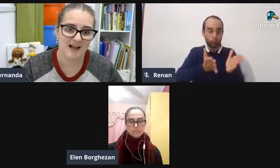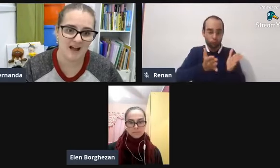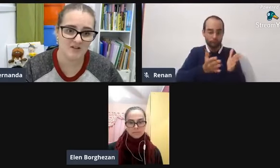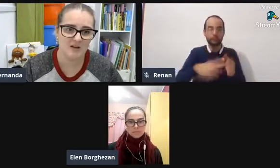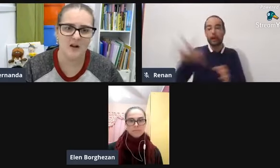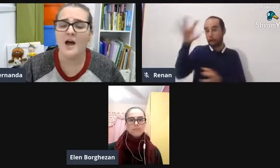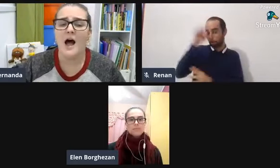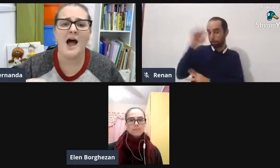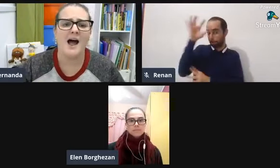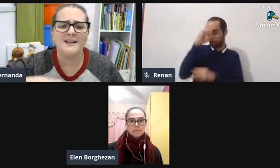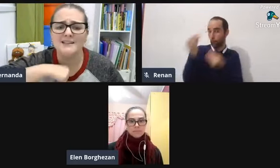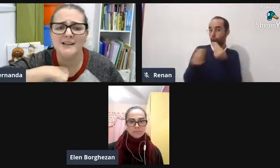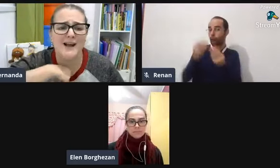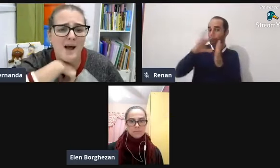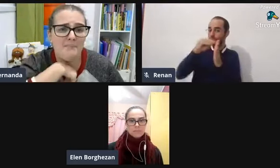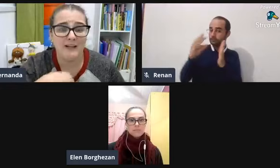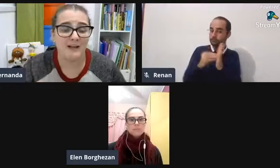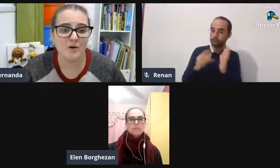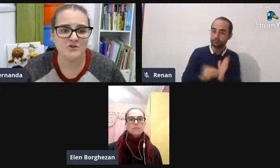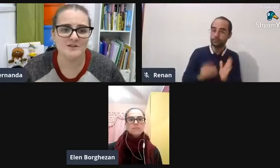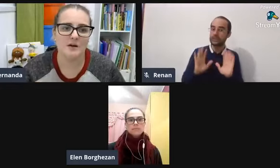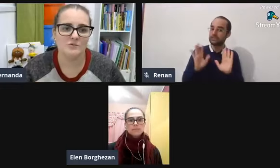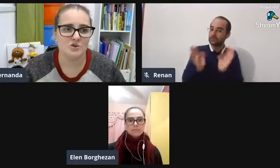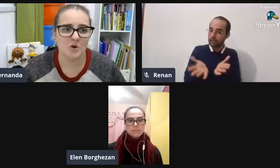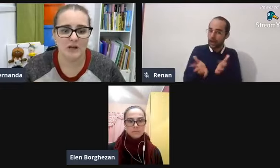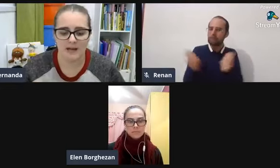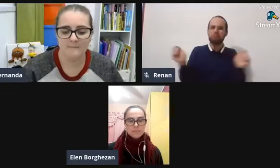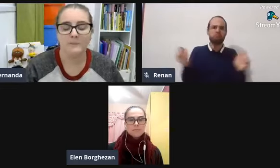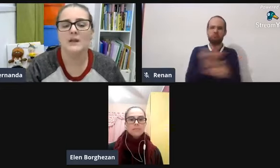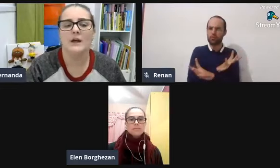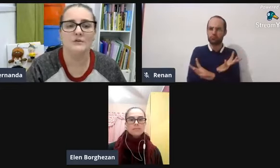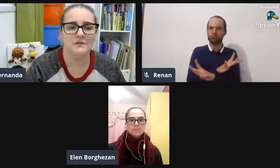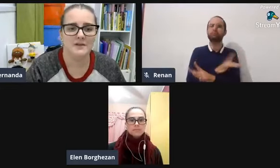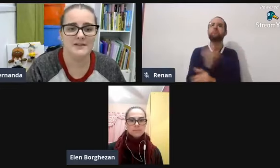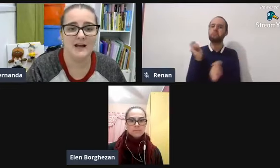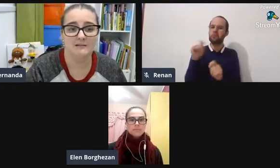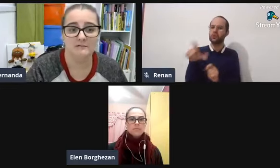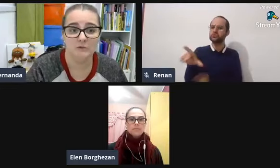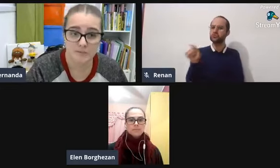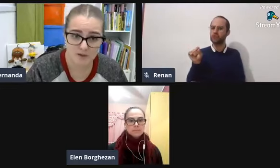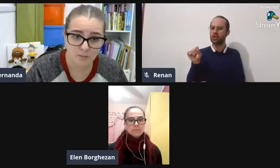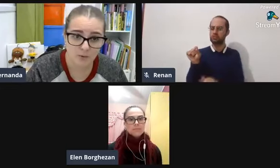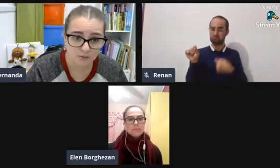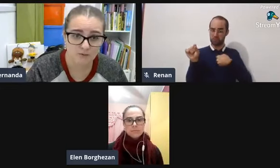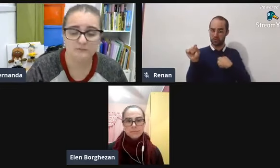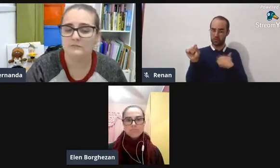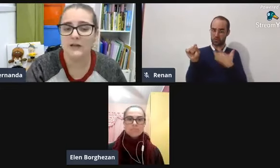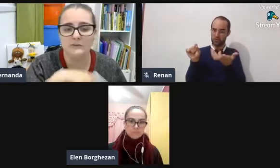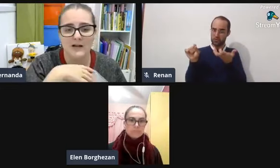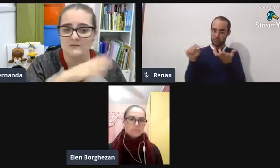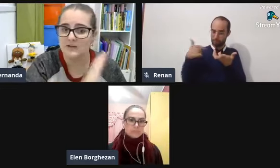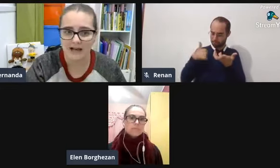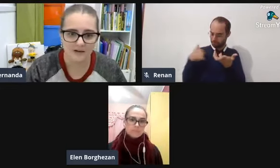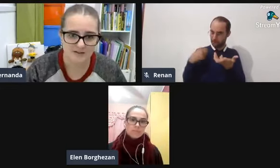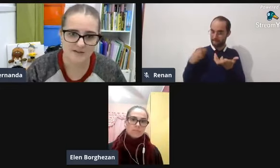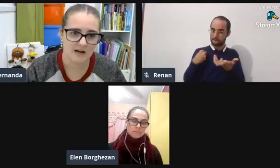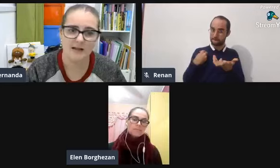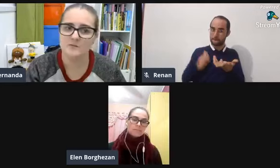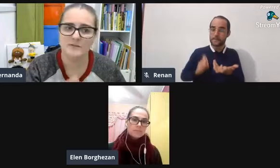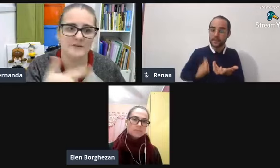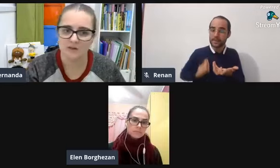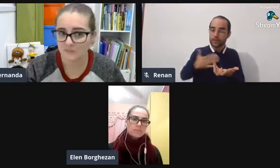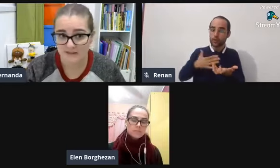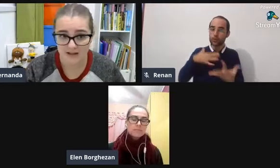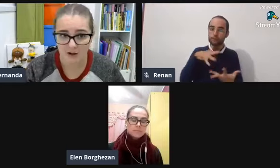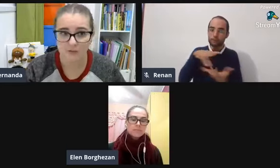de aprendizagem, aí ela tem a plena condição de escolher. Quero vivenciar o meu mundo, né? No caso da língua de